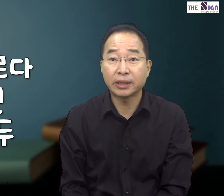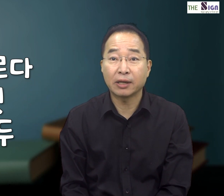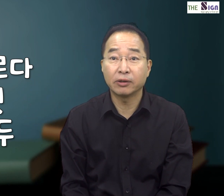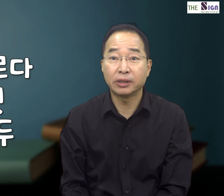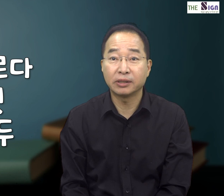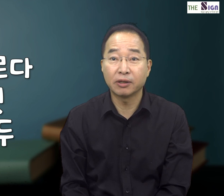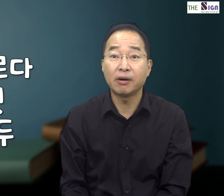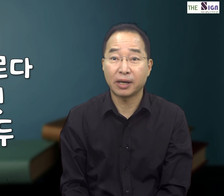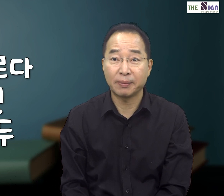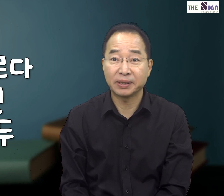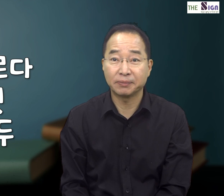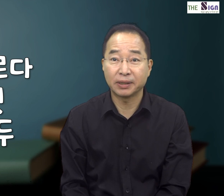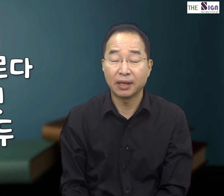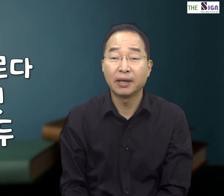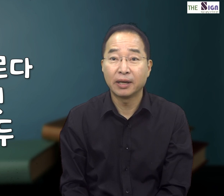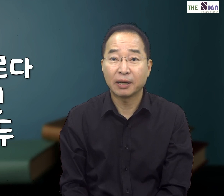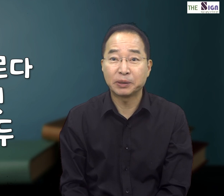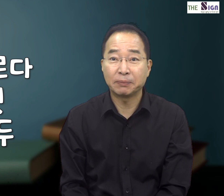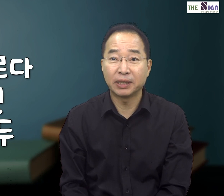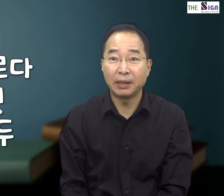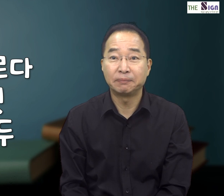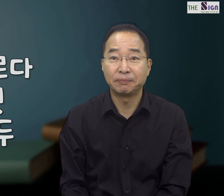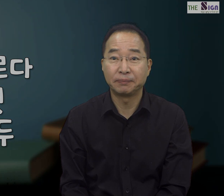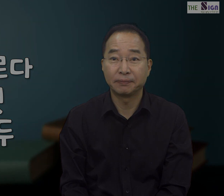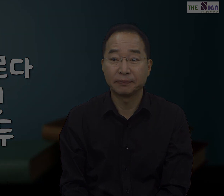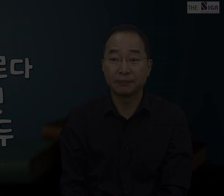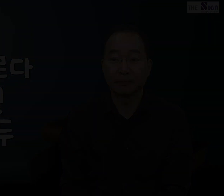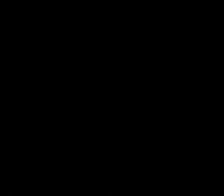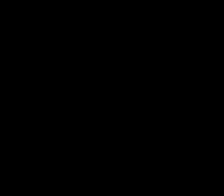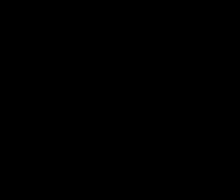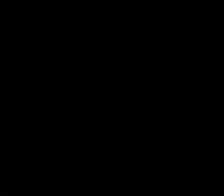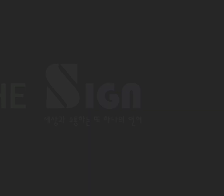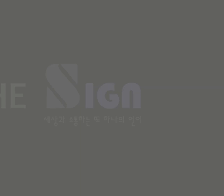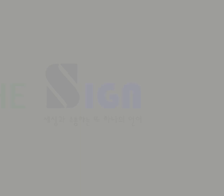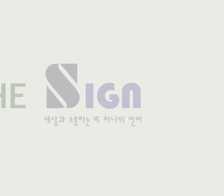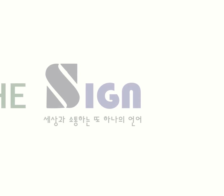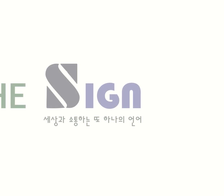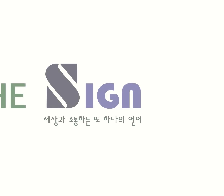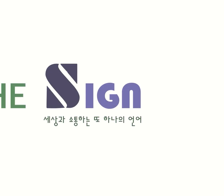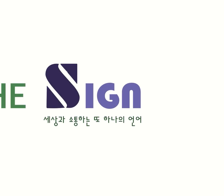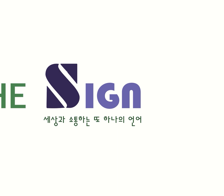단어에 대해서 알아봤습니다. 감사합니다.